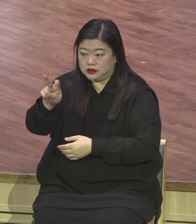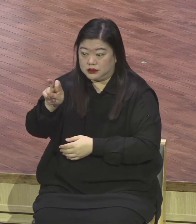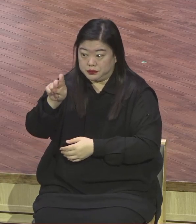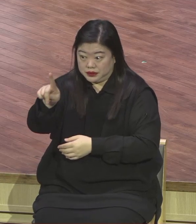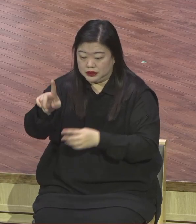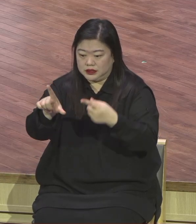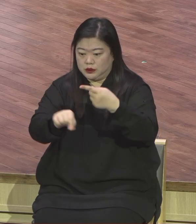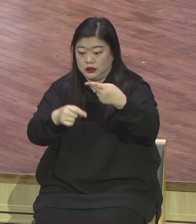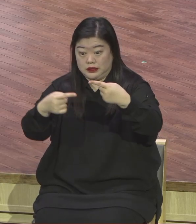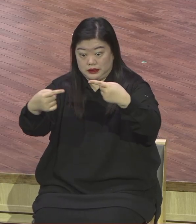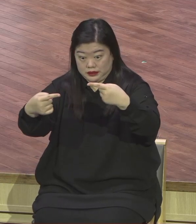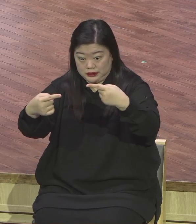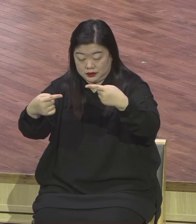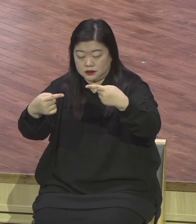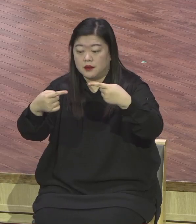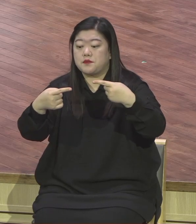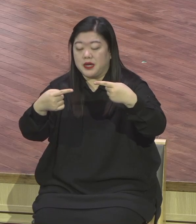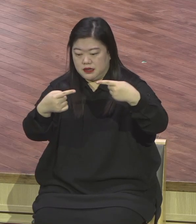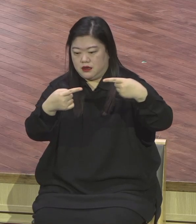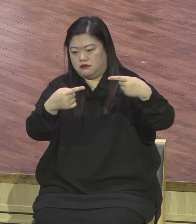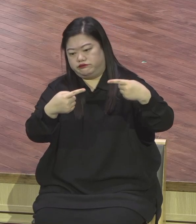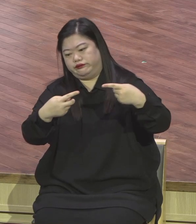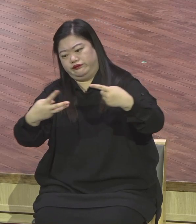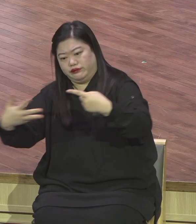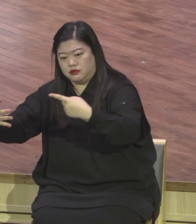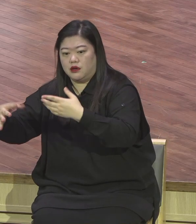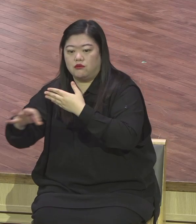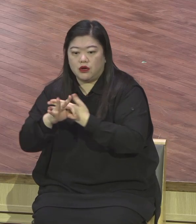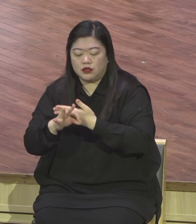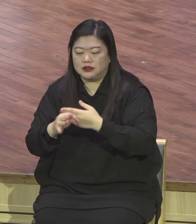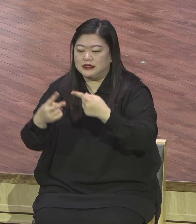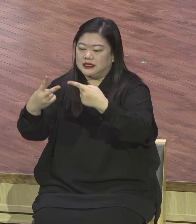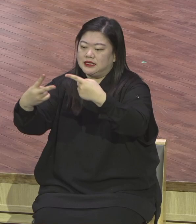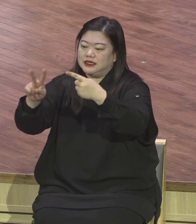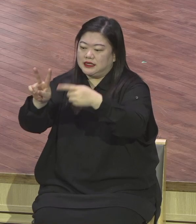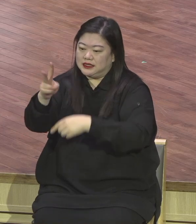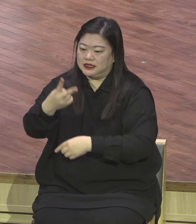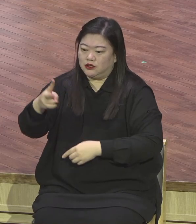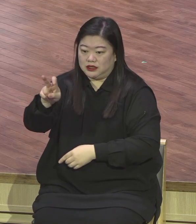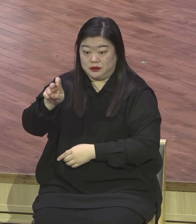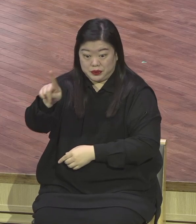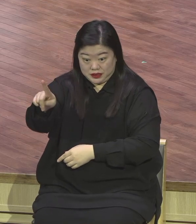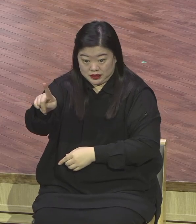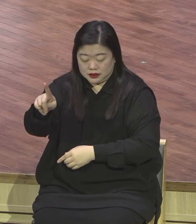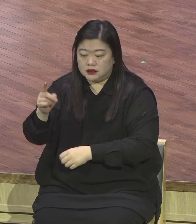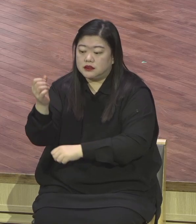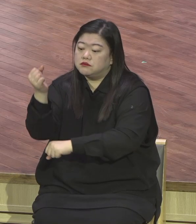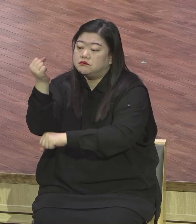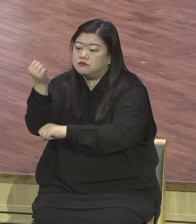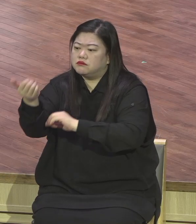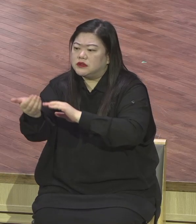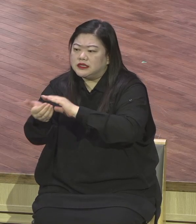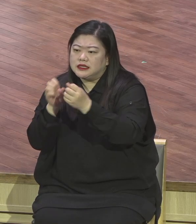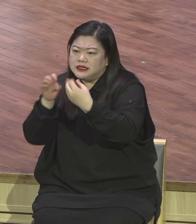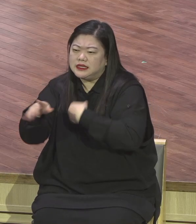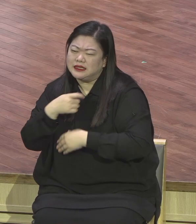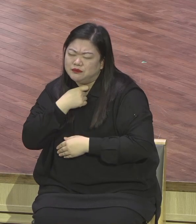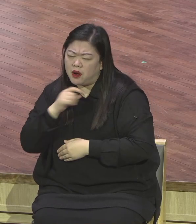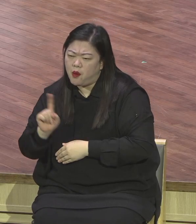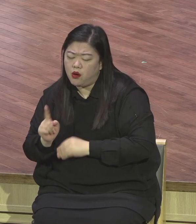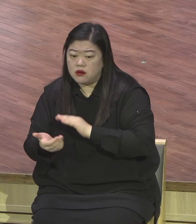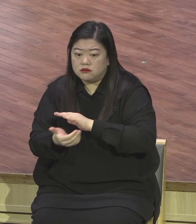2021년도 받을 응답의 플랫폼 이것을 먼저 구축을 해놔야 된단 말이에요. 그래서